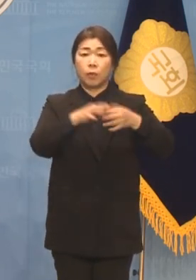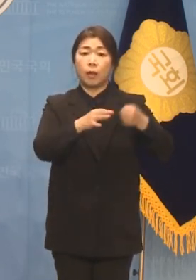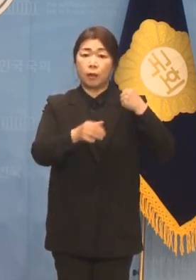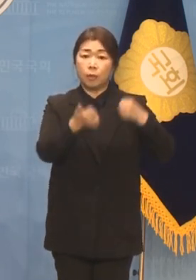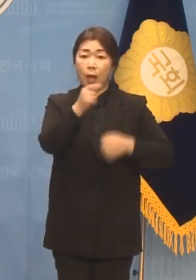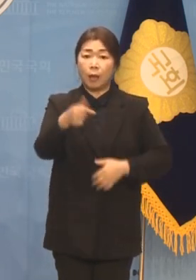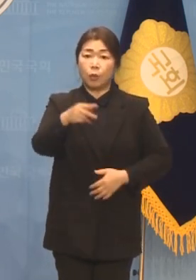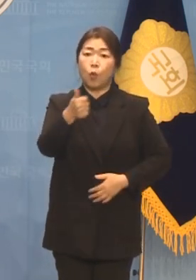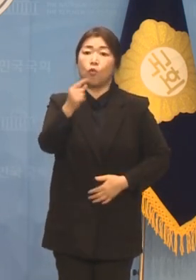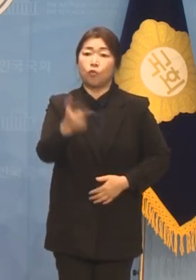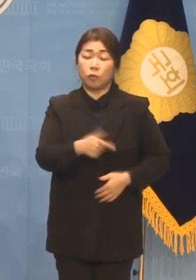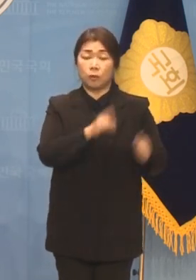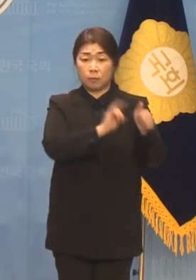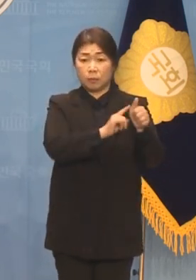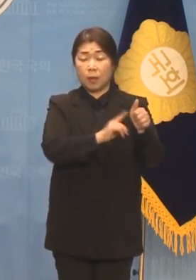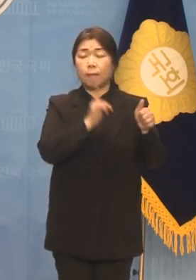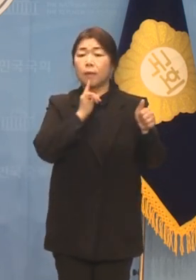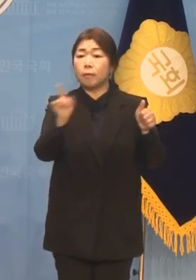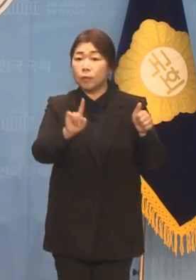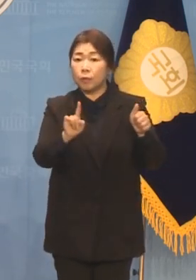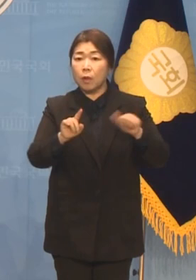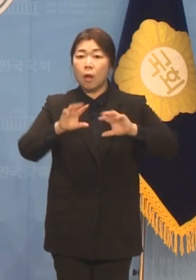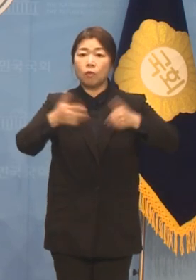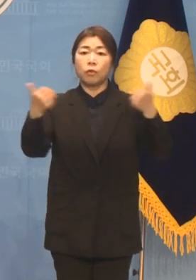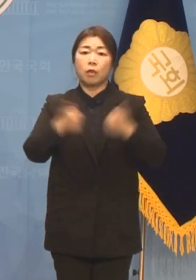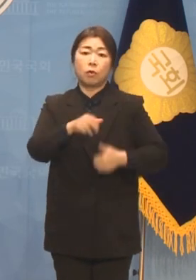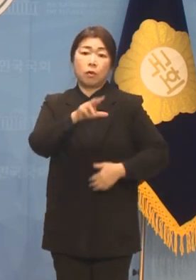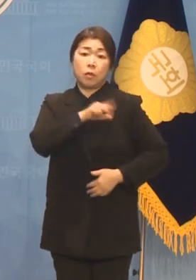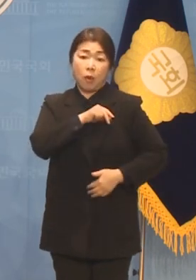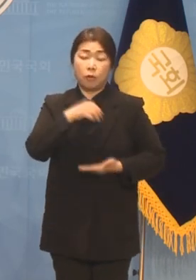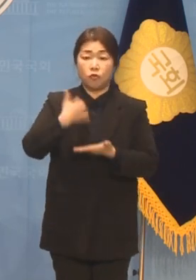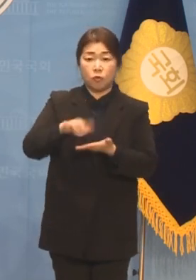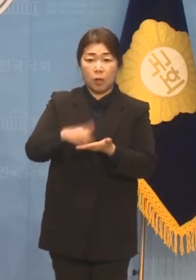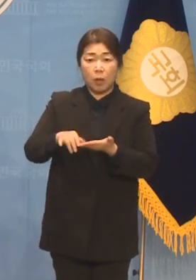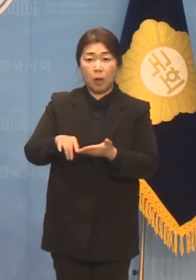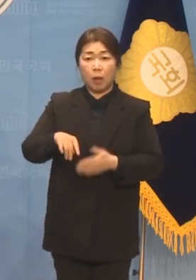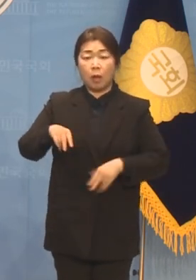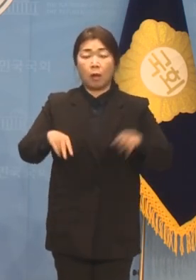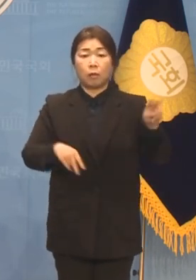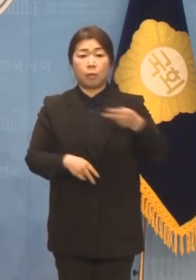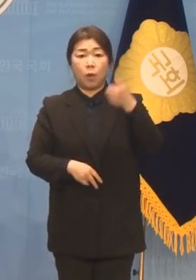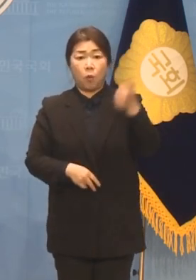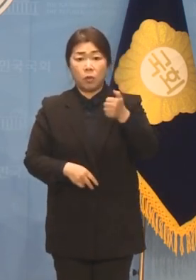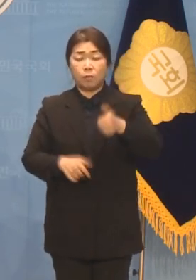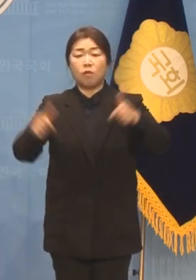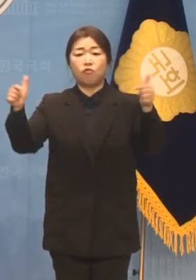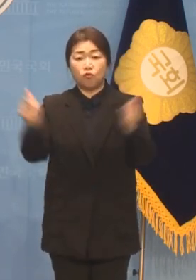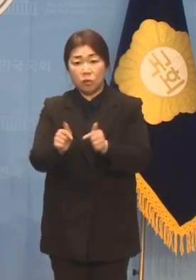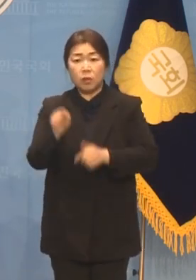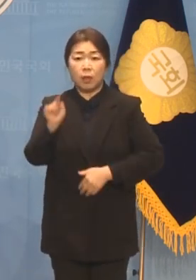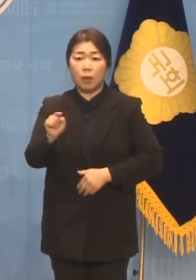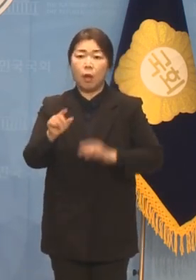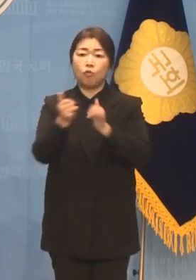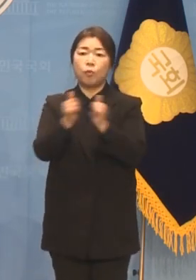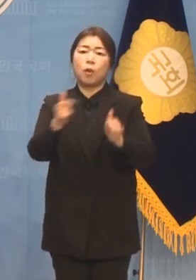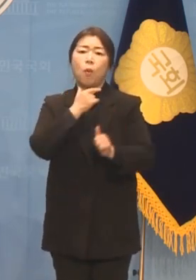국회의원 의석수를 50석 줄이자는 게 모두 다 아는 국민의 요구라고 말합니다.